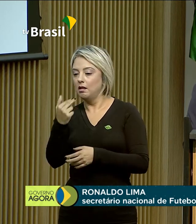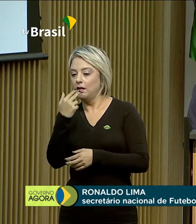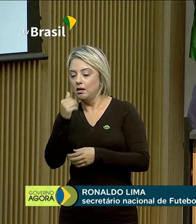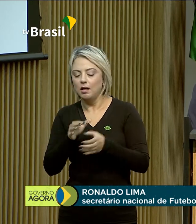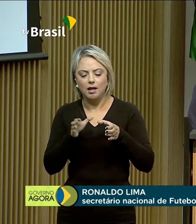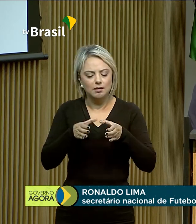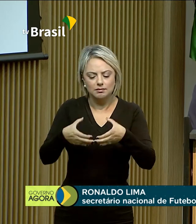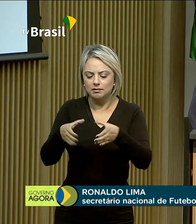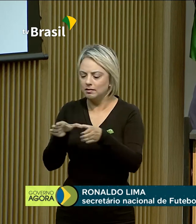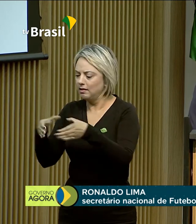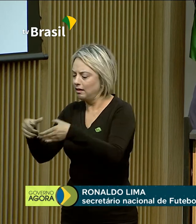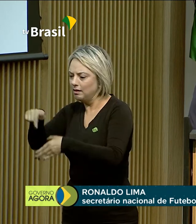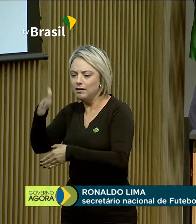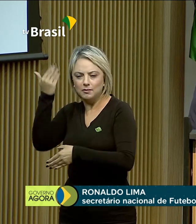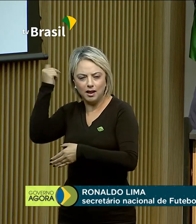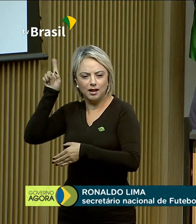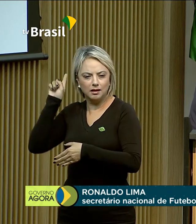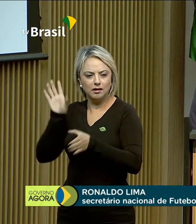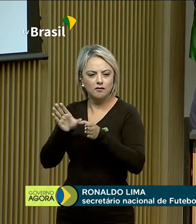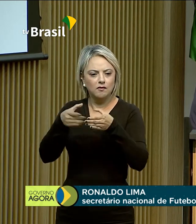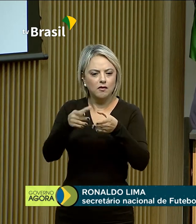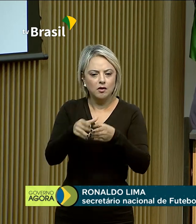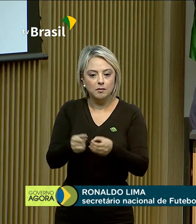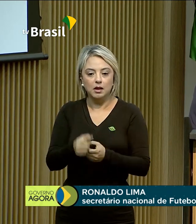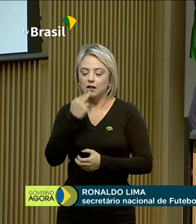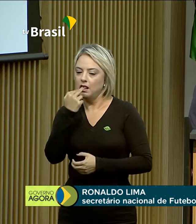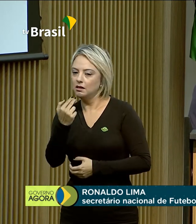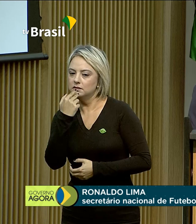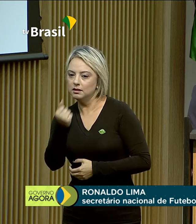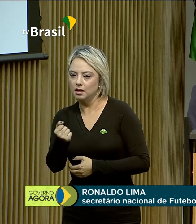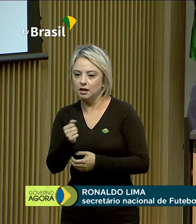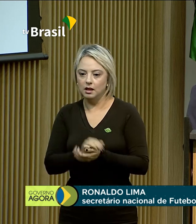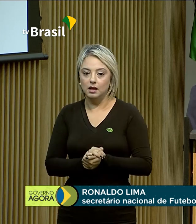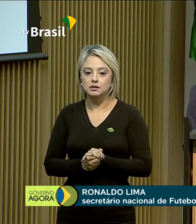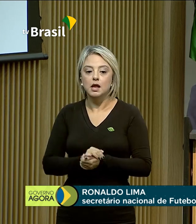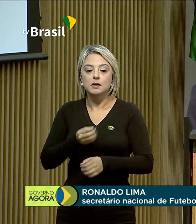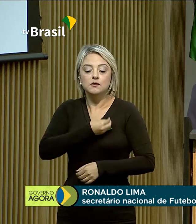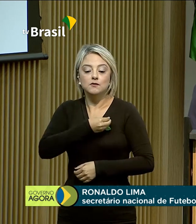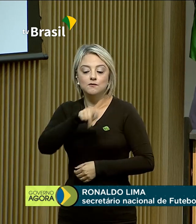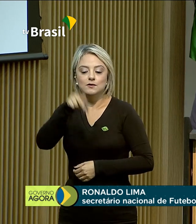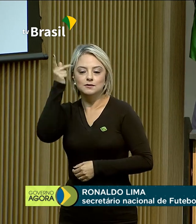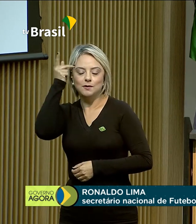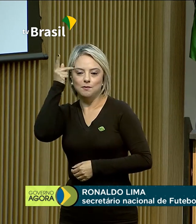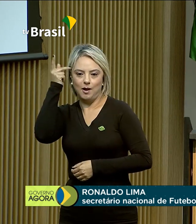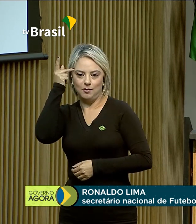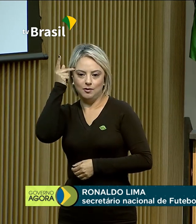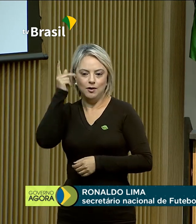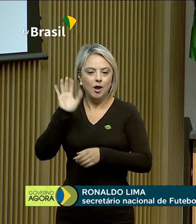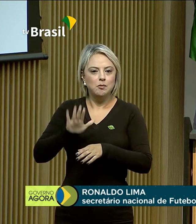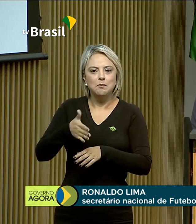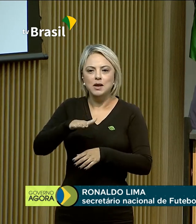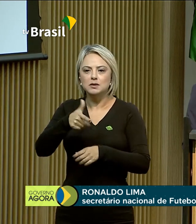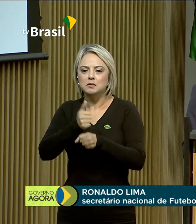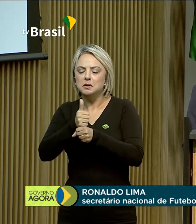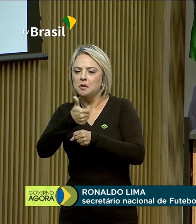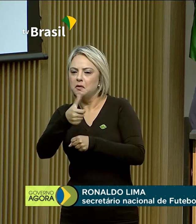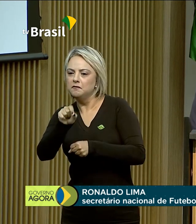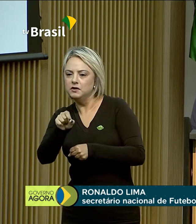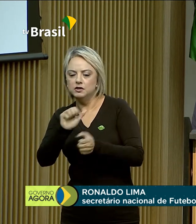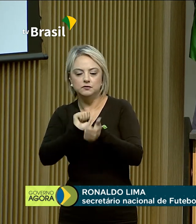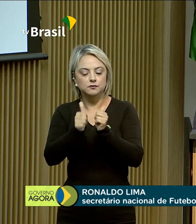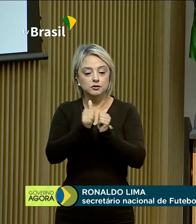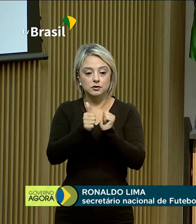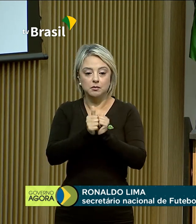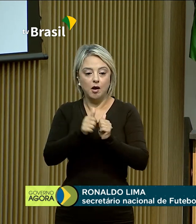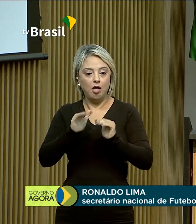As equipes, naquela oportunidade, eram formadas por ingleses, radicados em São Paulo, porque até a década de 20, o futebol era